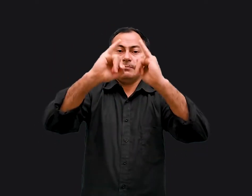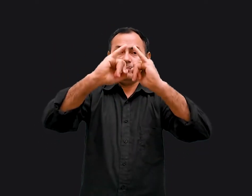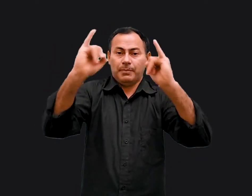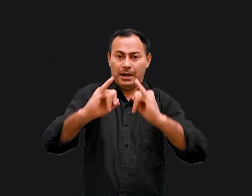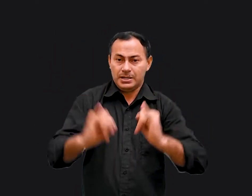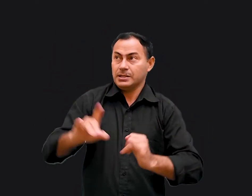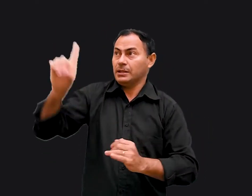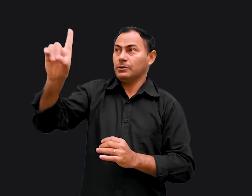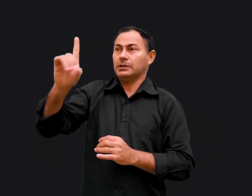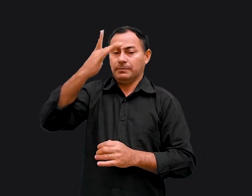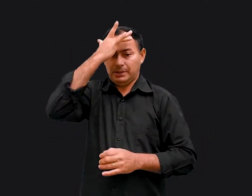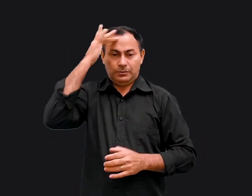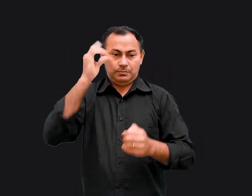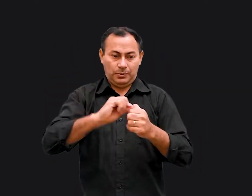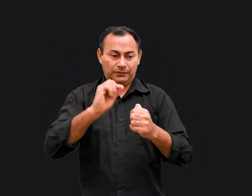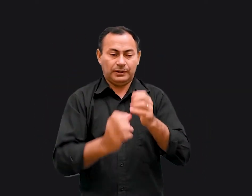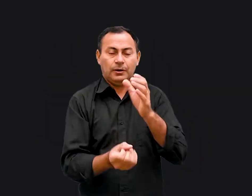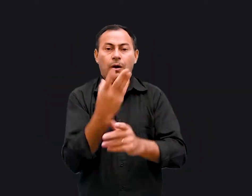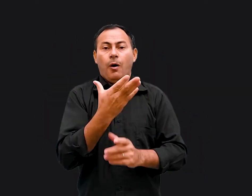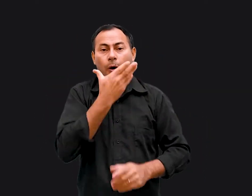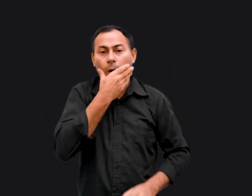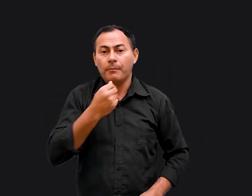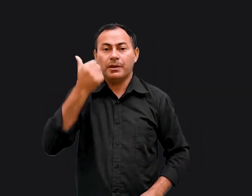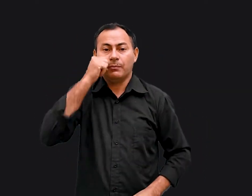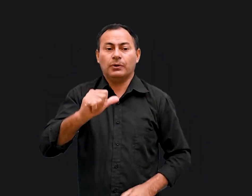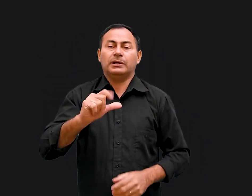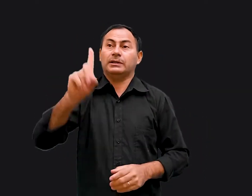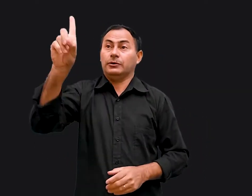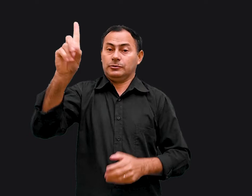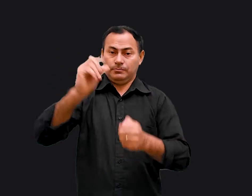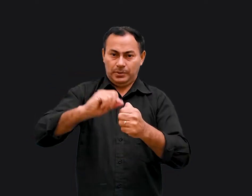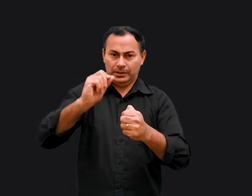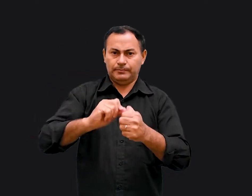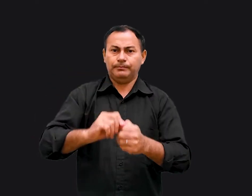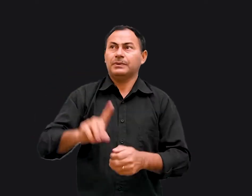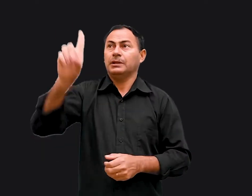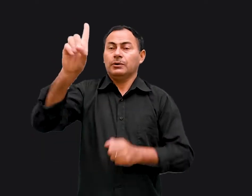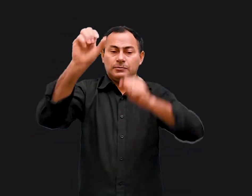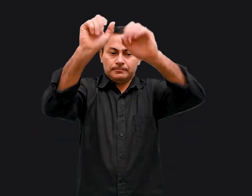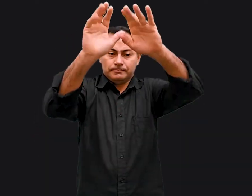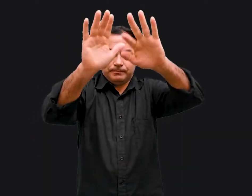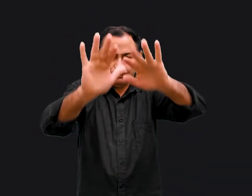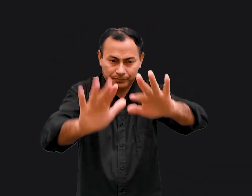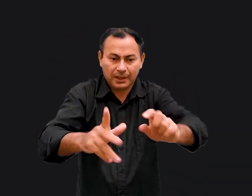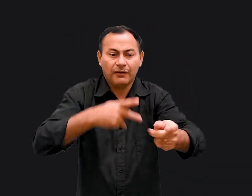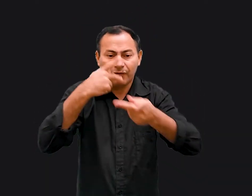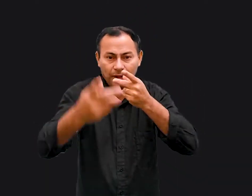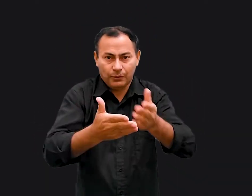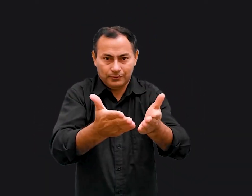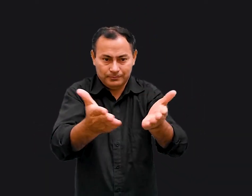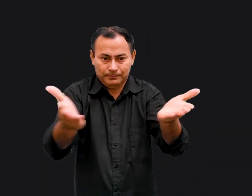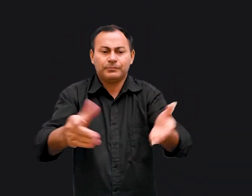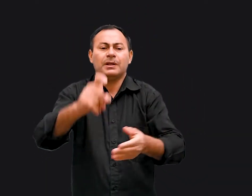foi criado. Macho e fêmea, ele os criou. E Deus os abençoou e disse para eles: sede